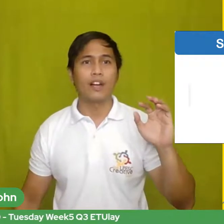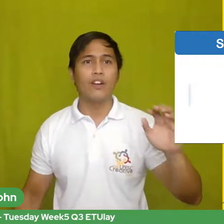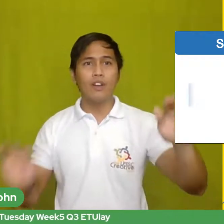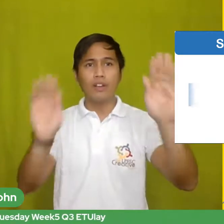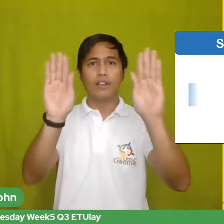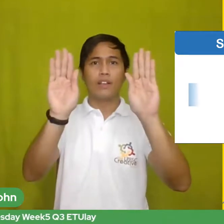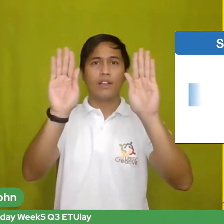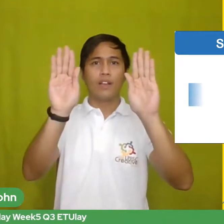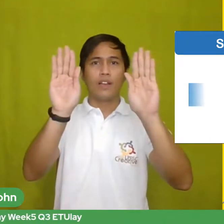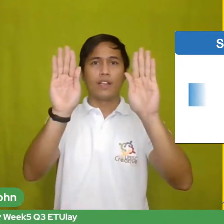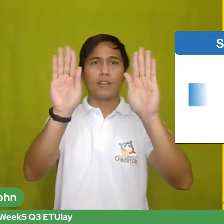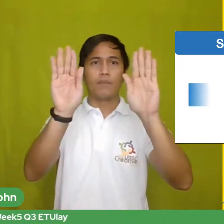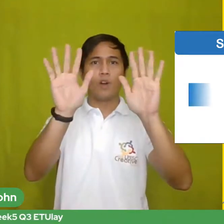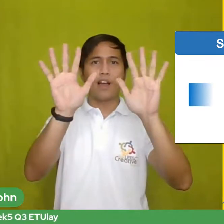ako. Buka.